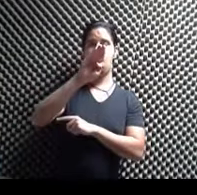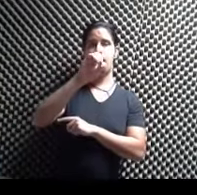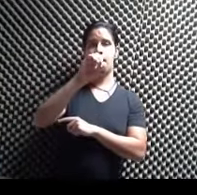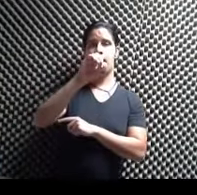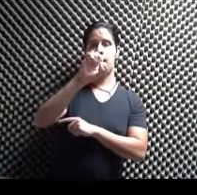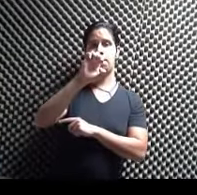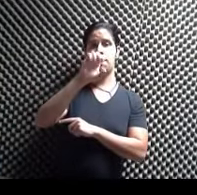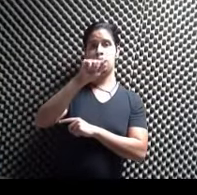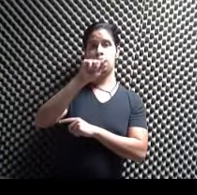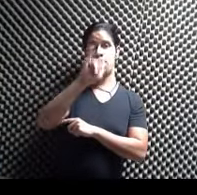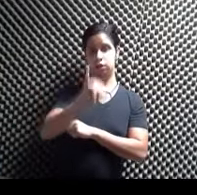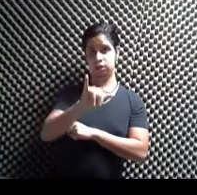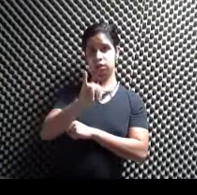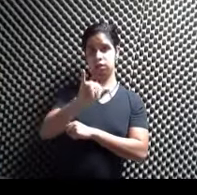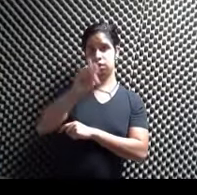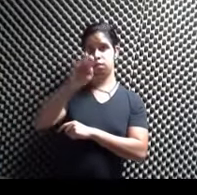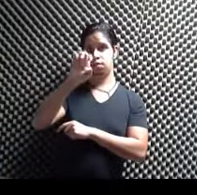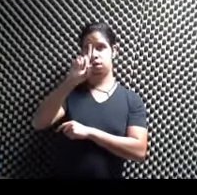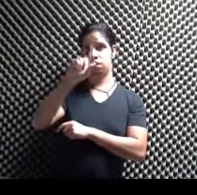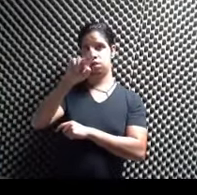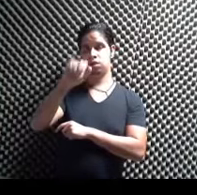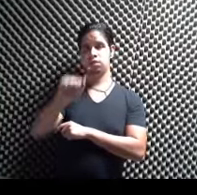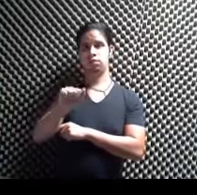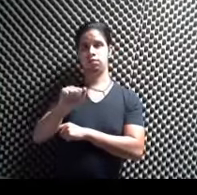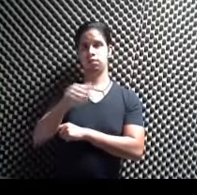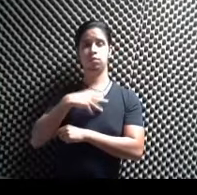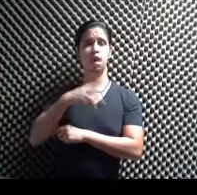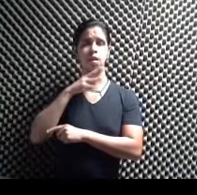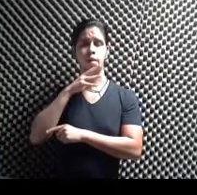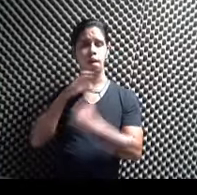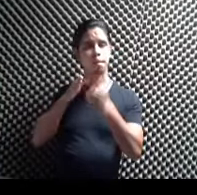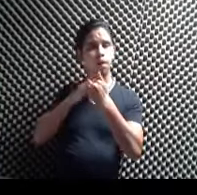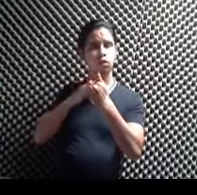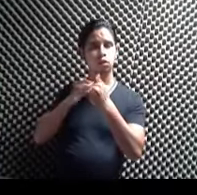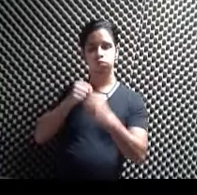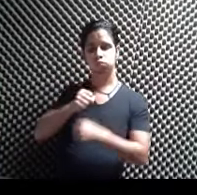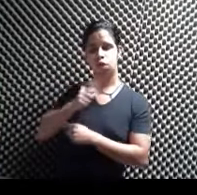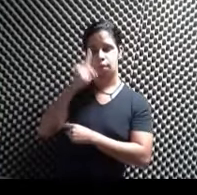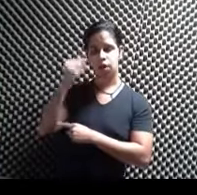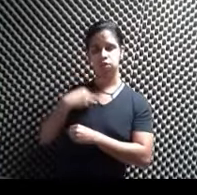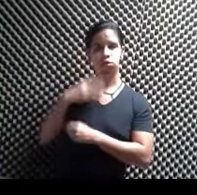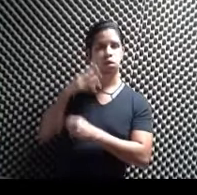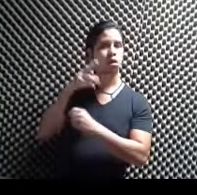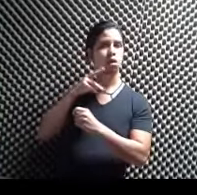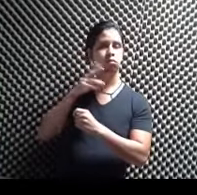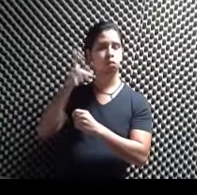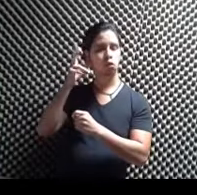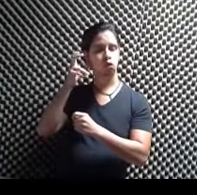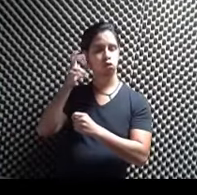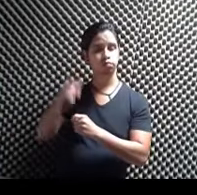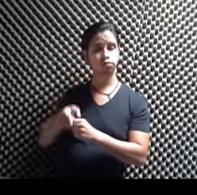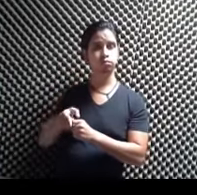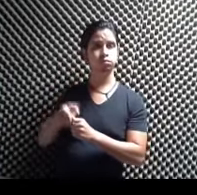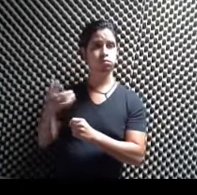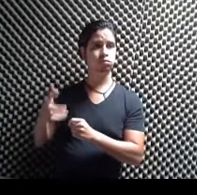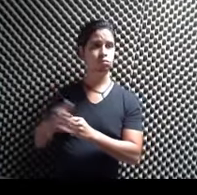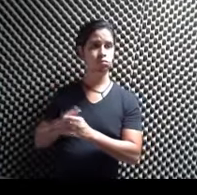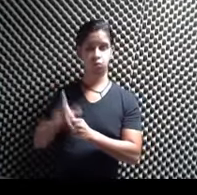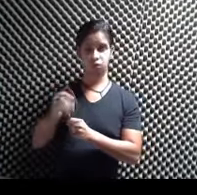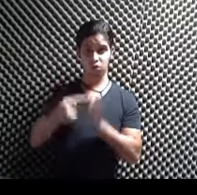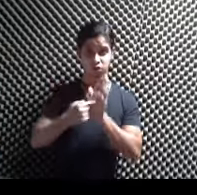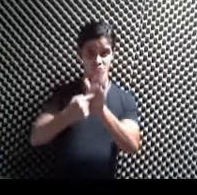Hola. Bienvenida, Betty. Un saludo. Háblame bien pegadito para que te oigan. Esto es importantísimo. A mí yo, mira, te lo marqué